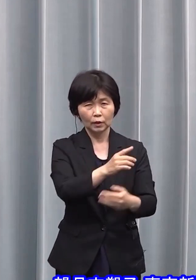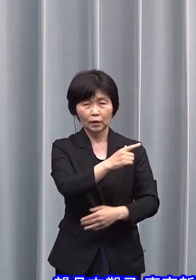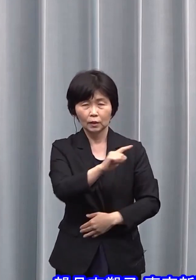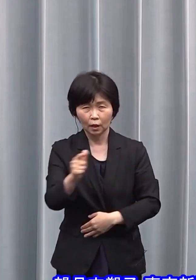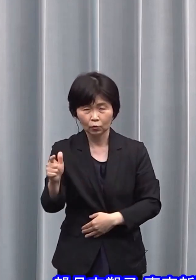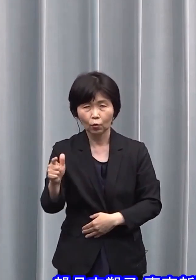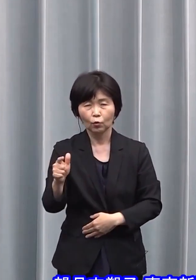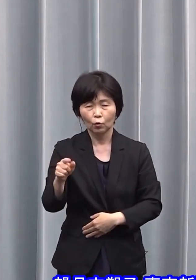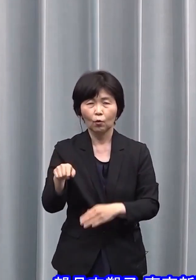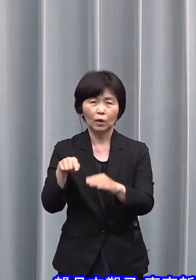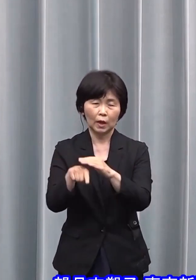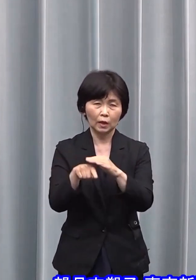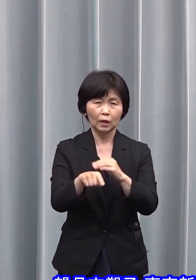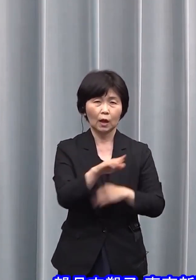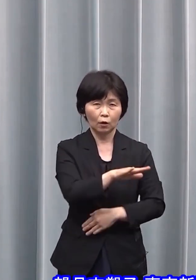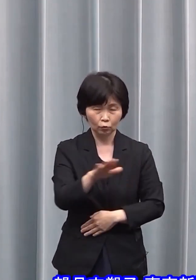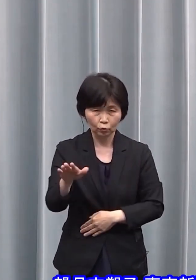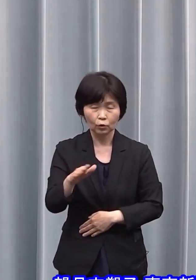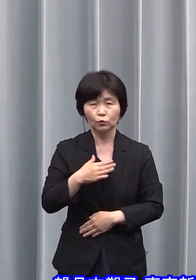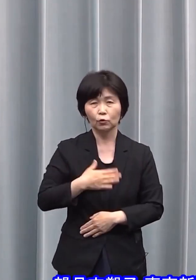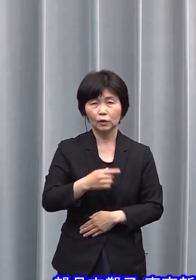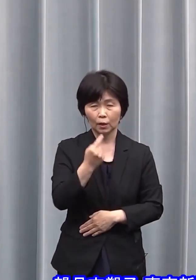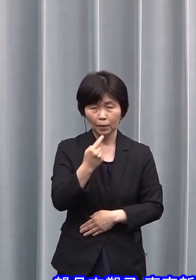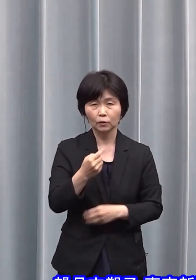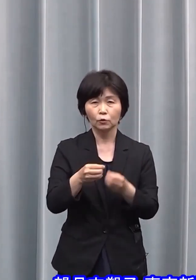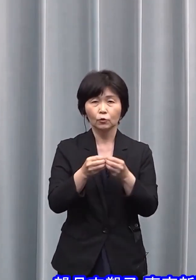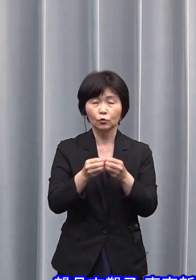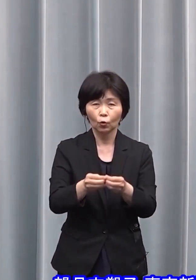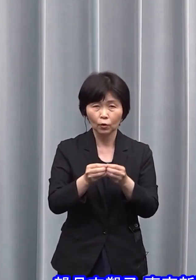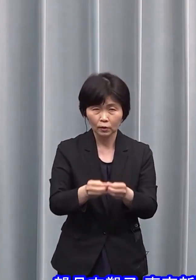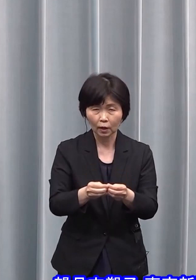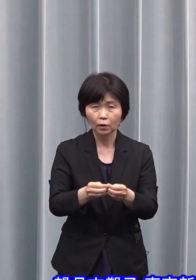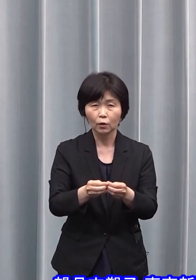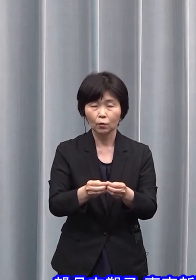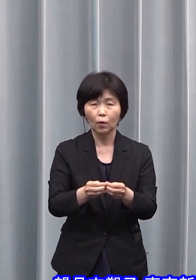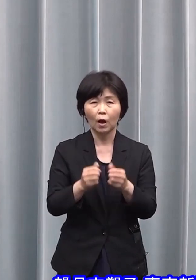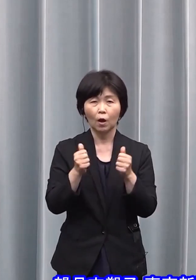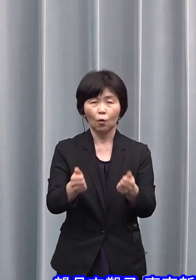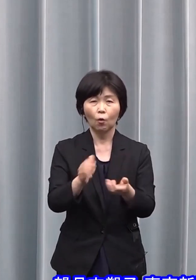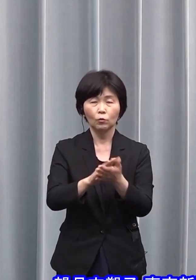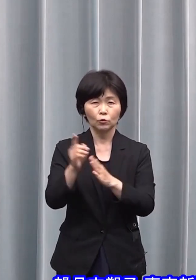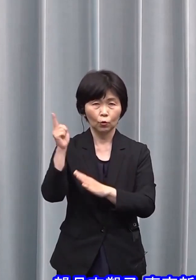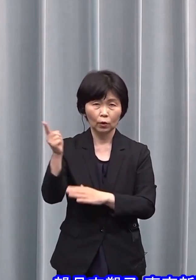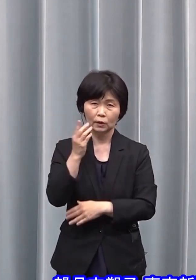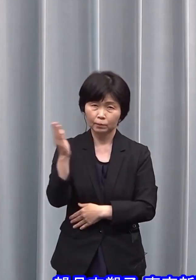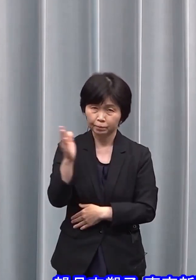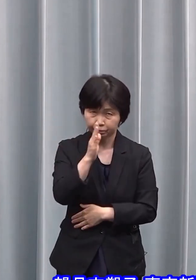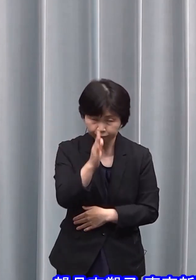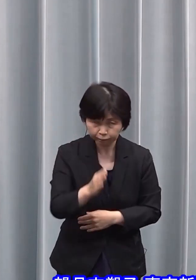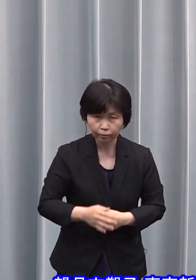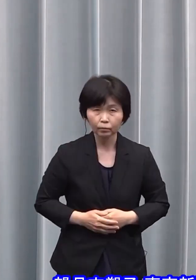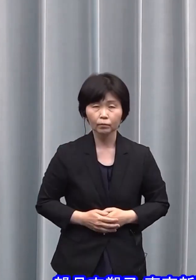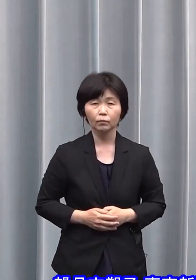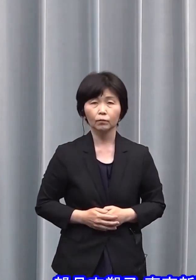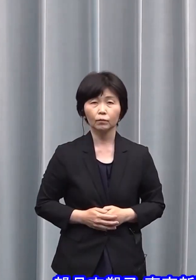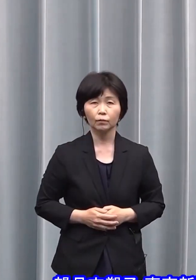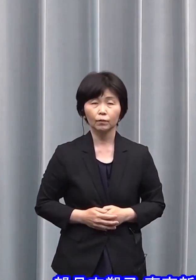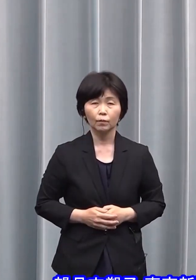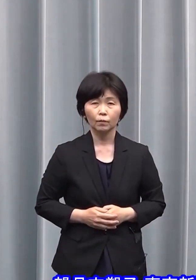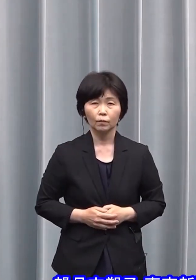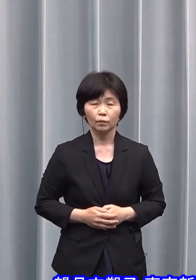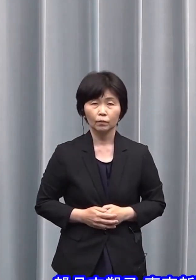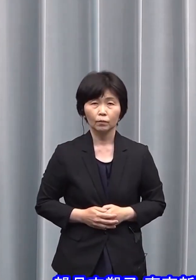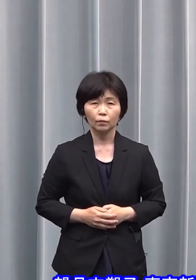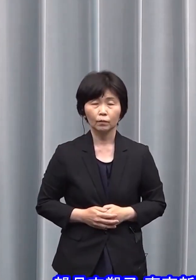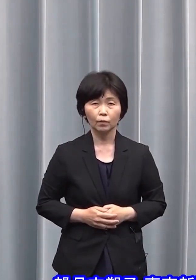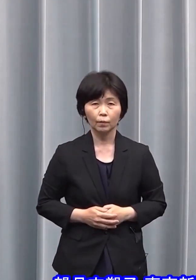ると承知しています。詳細につきましては法務省にお尋ねをいただきたいと思います。 関連